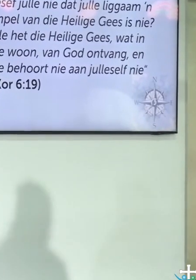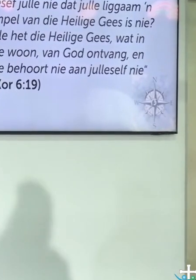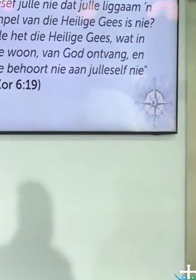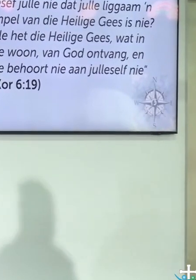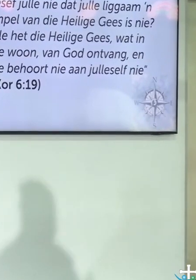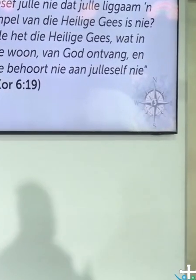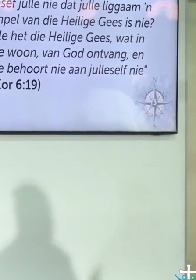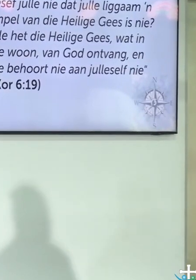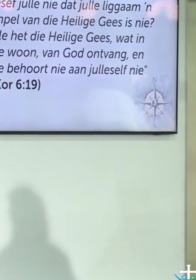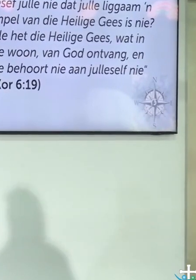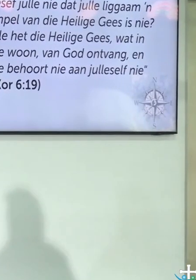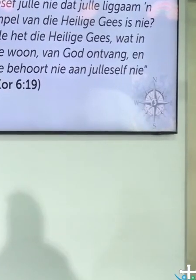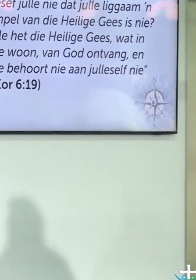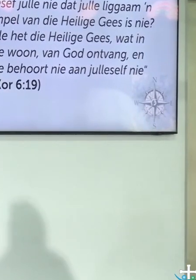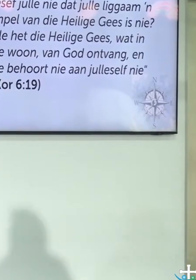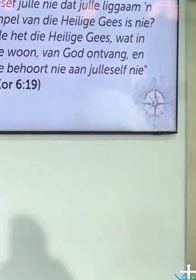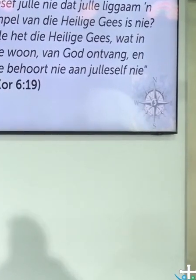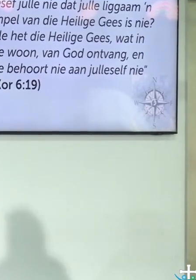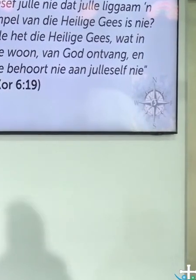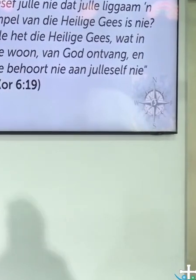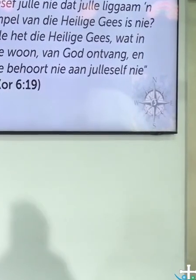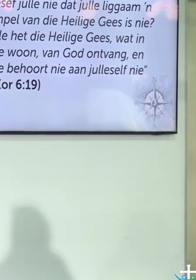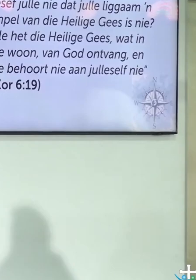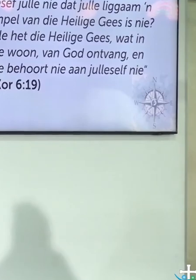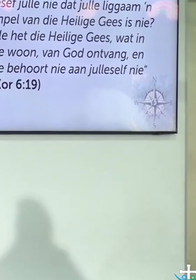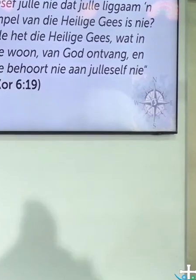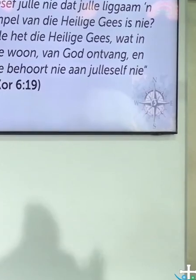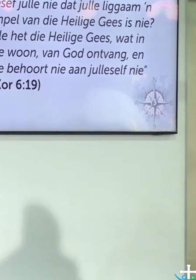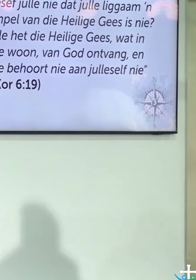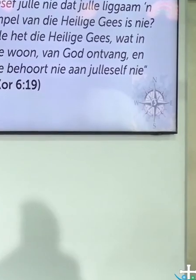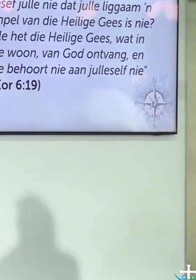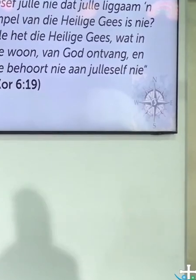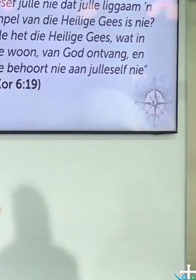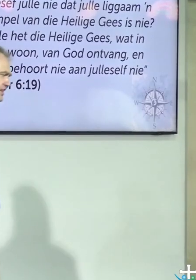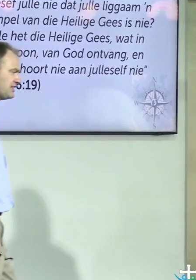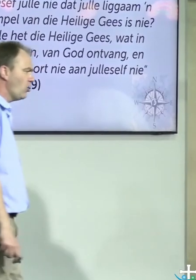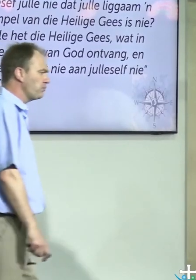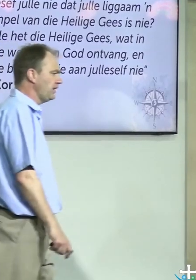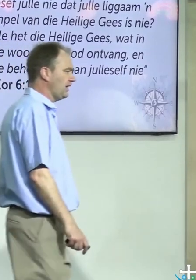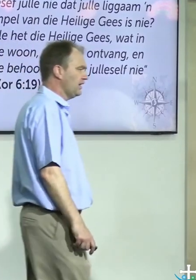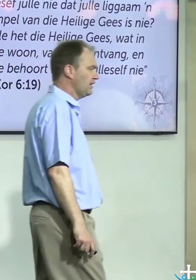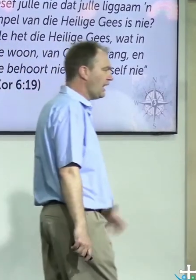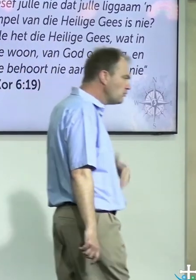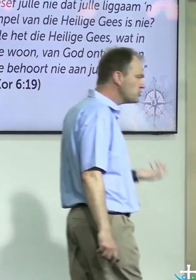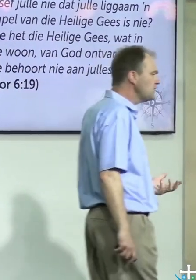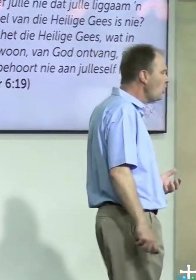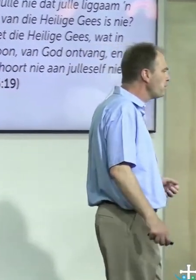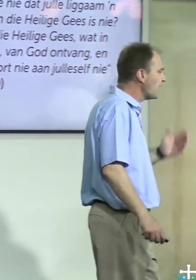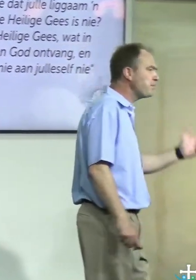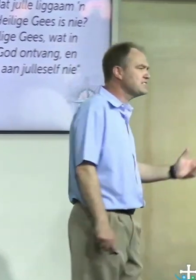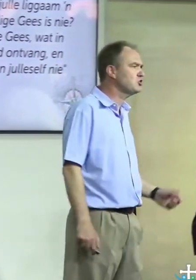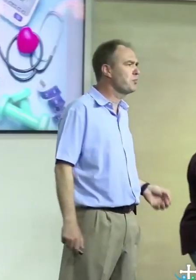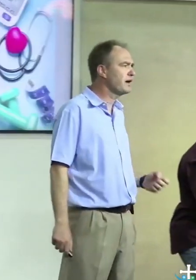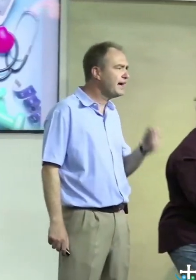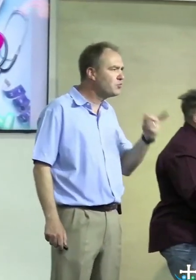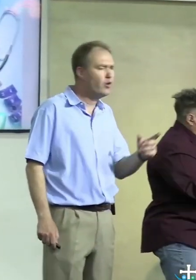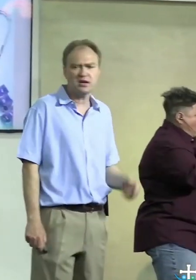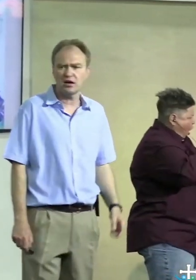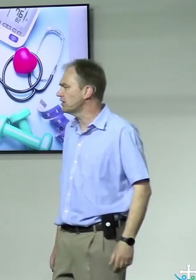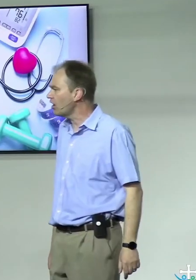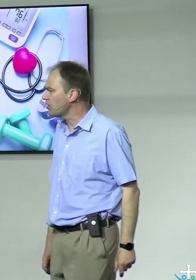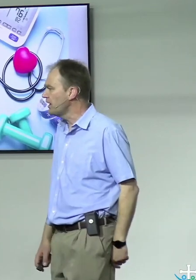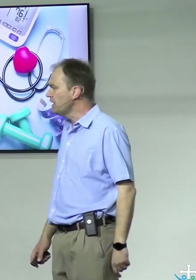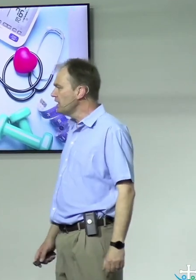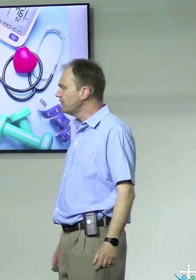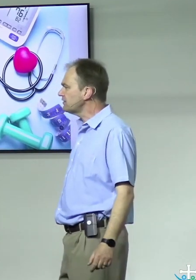my beste, net so, as ek weet hierdie liggaam behoort aan die Here en is 'n geskenk, dan mors ek dit nie op nie. Ek mors dit nie op nie, ek pas dit op, ek kyk mooi